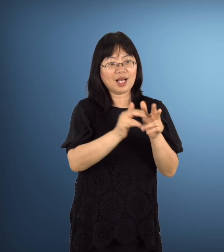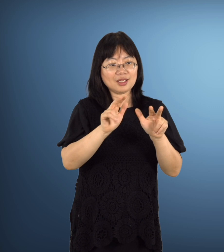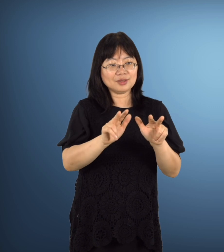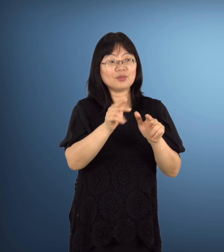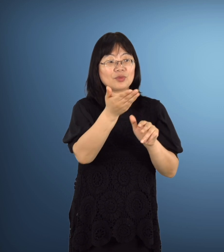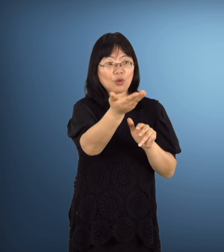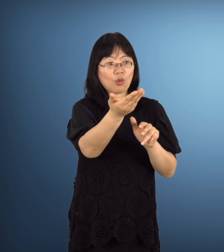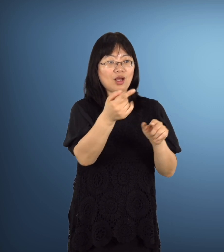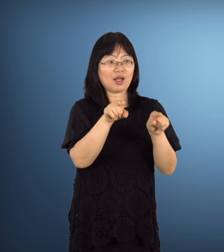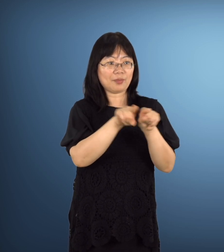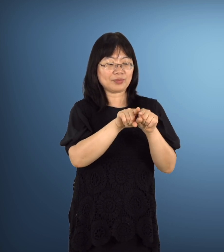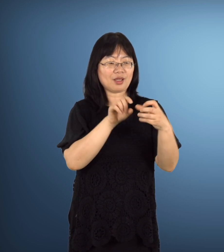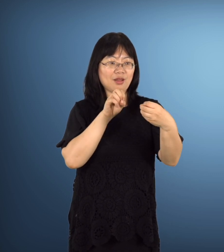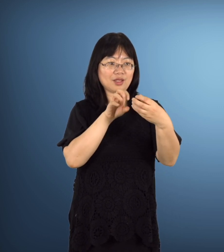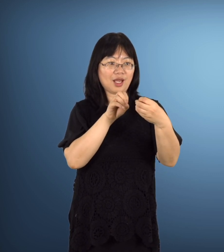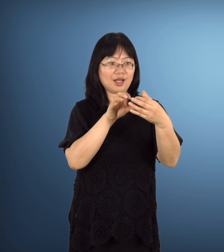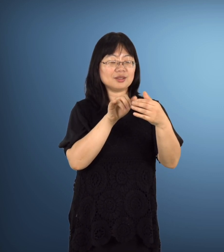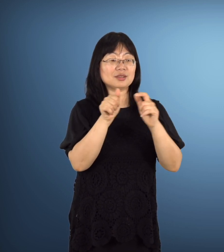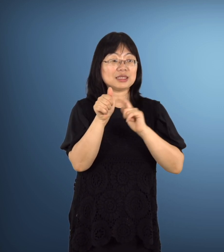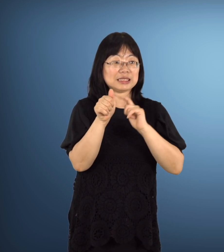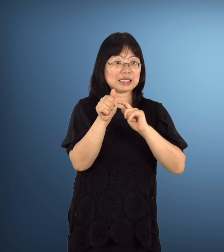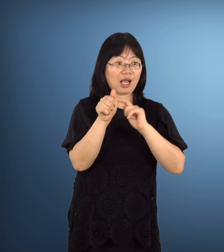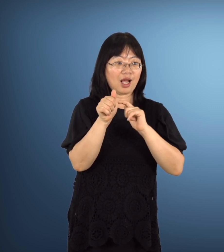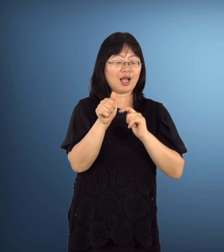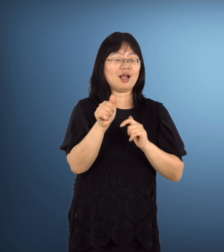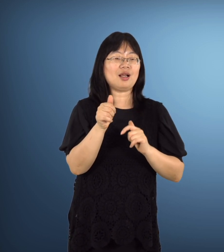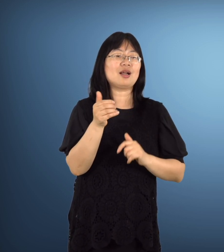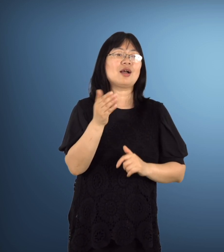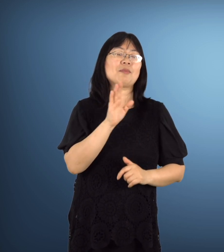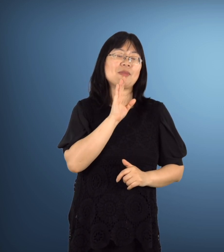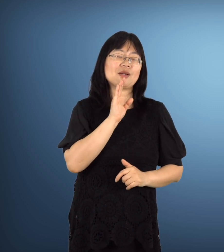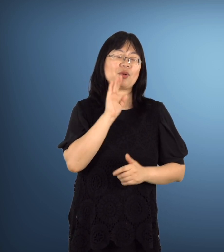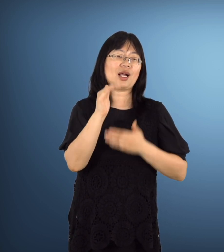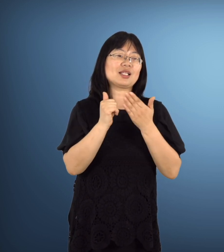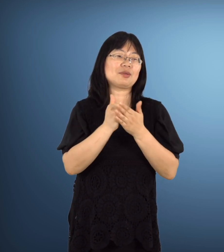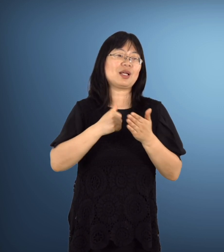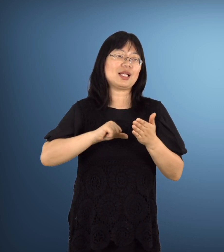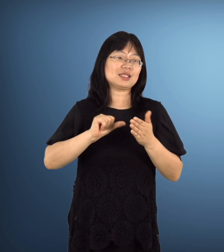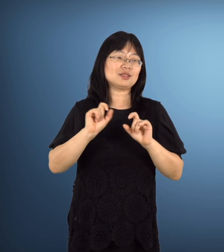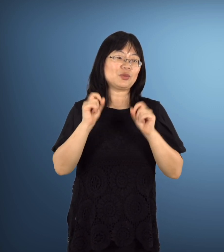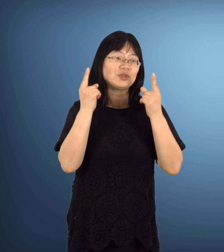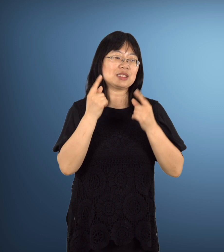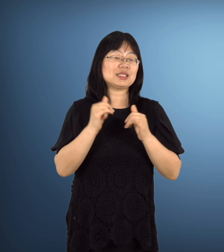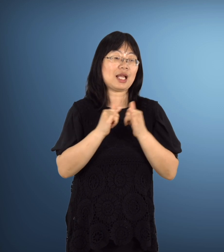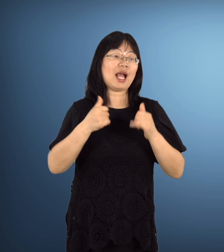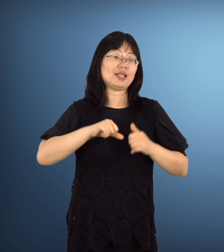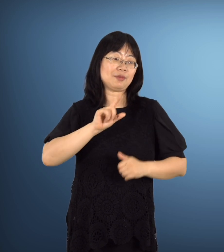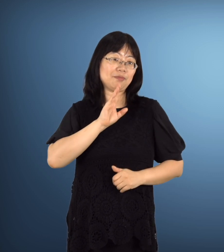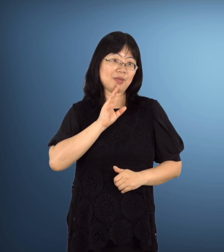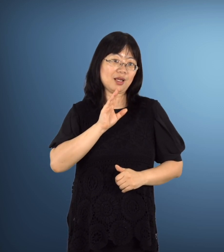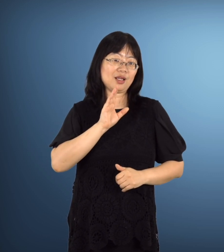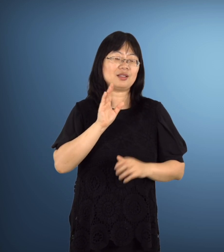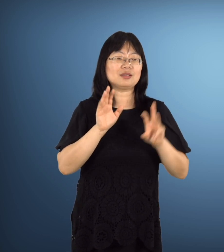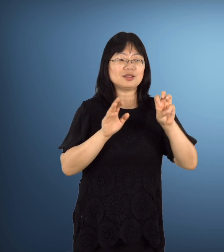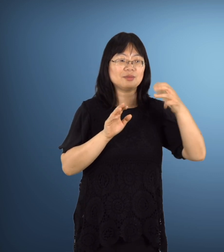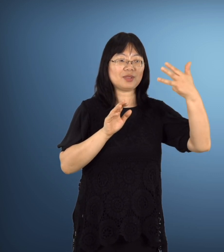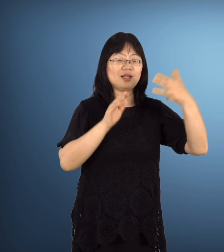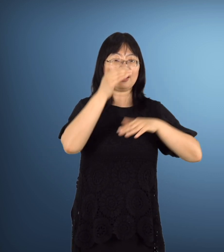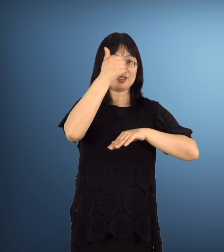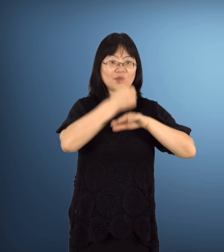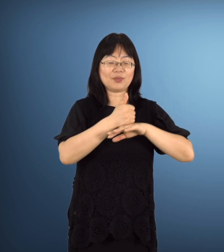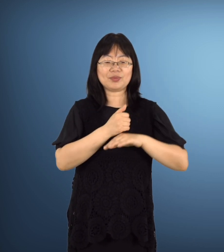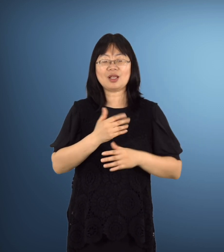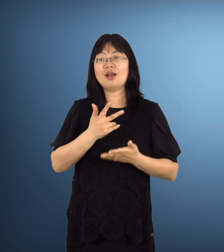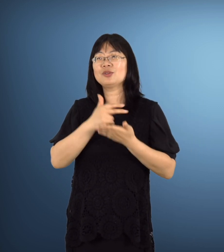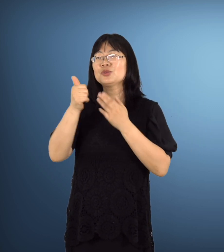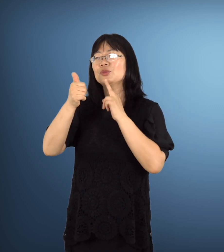지금 너와 말하는 자가 그이니라. 38절 결론입니다. 시작.